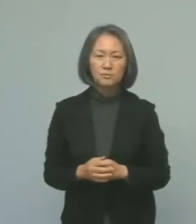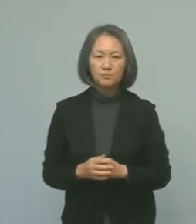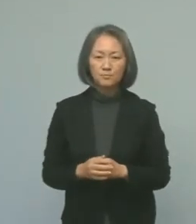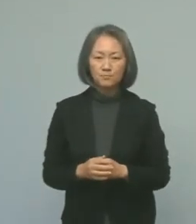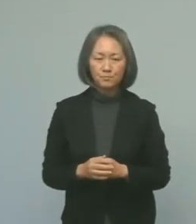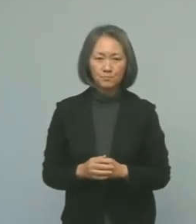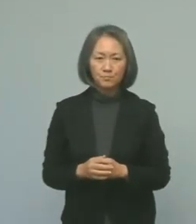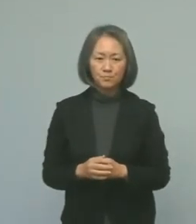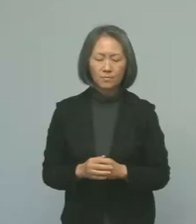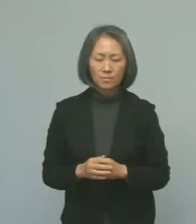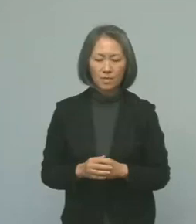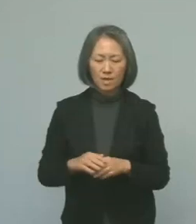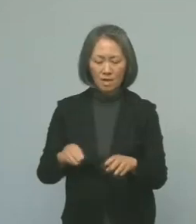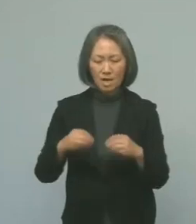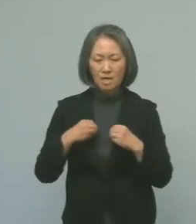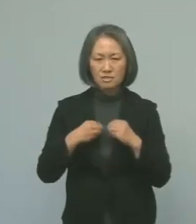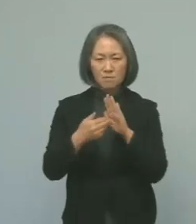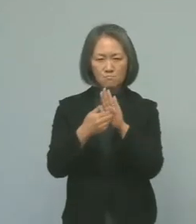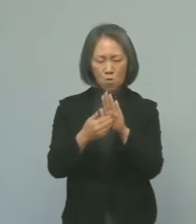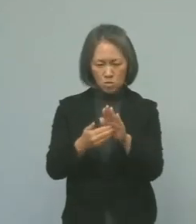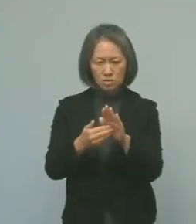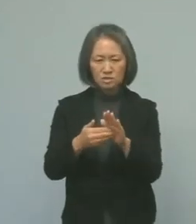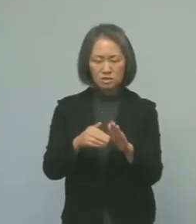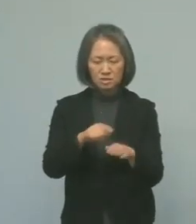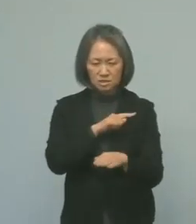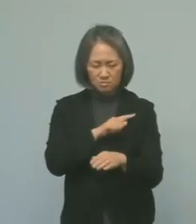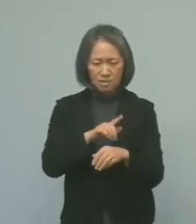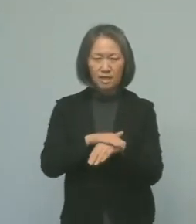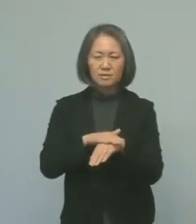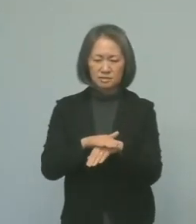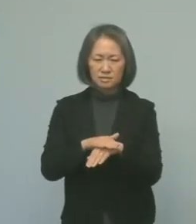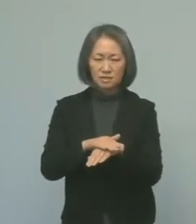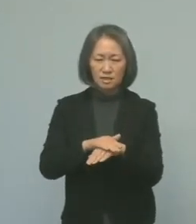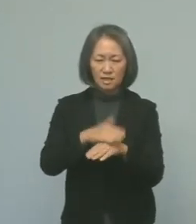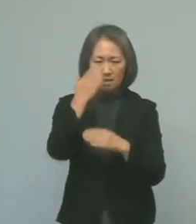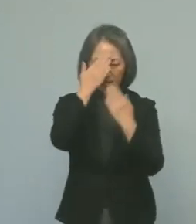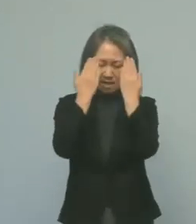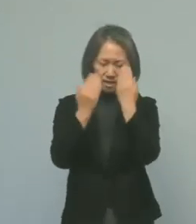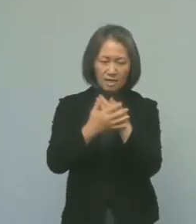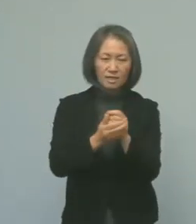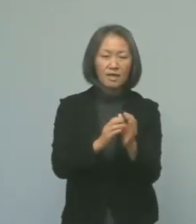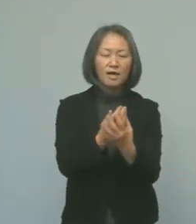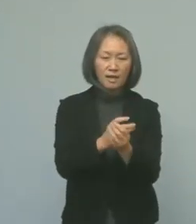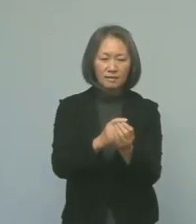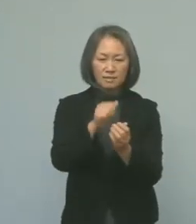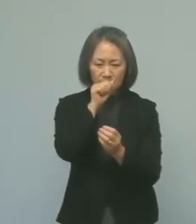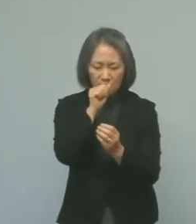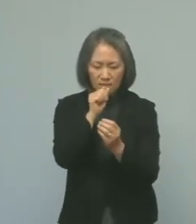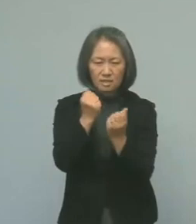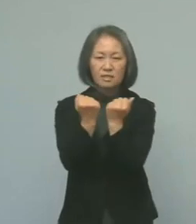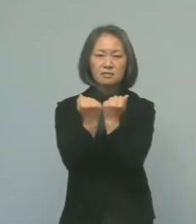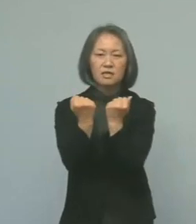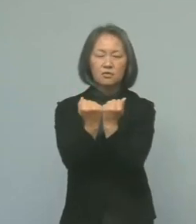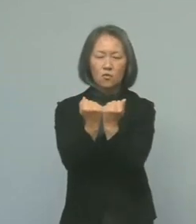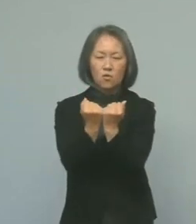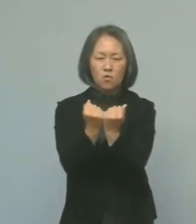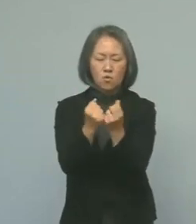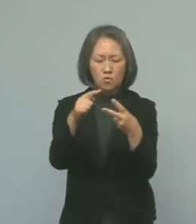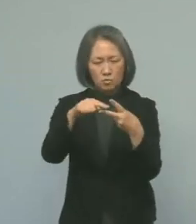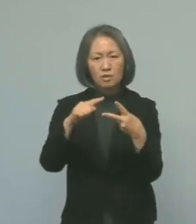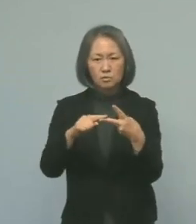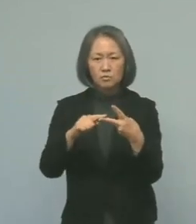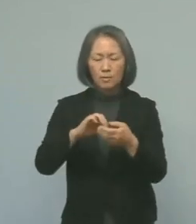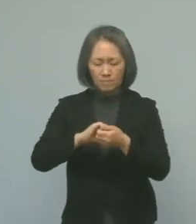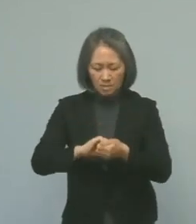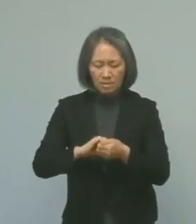何と申しましても、やはり感染防止としまして、丁寧な手洗いと咳エチケット、これは本当に欠かせ